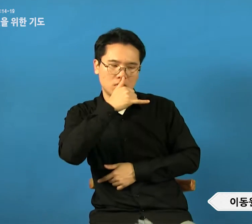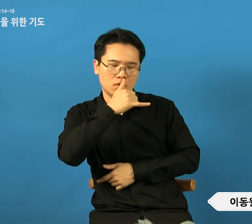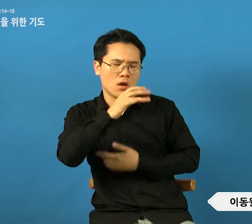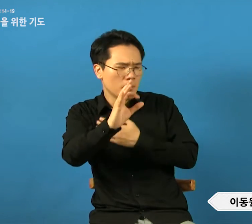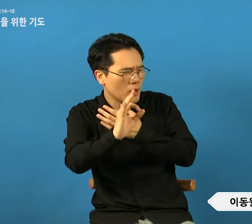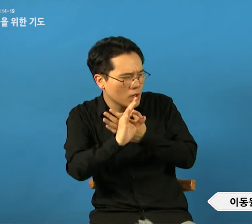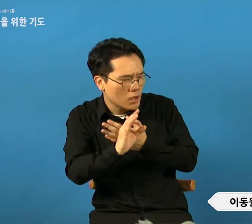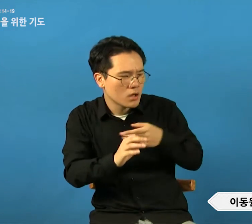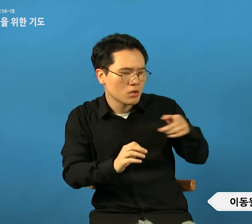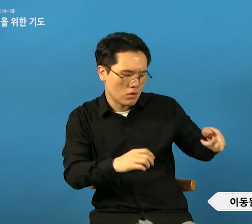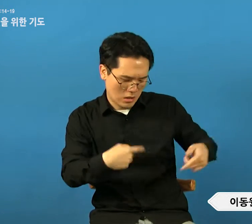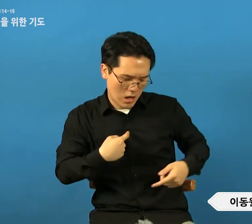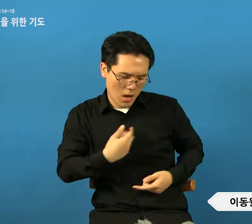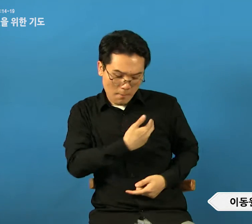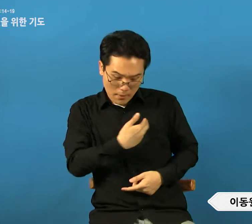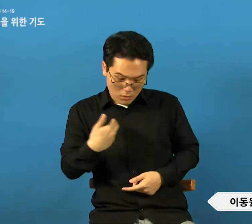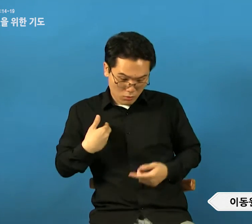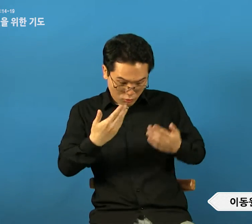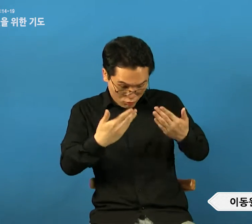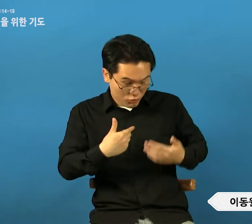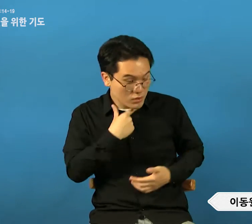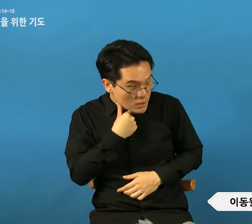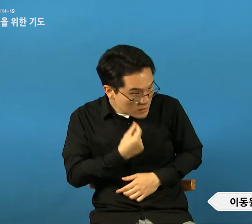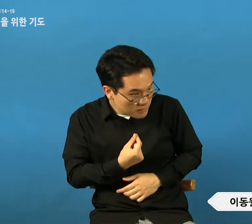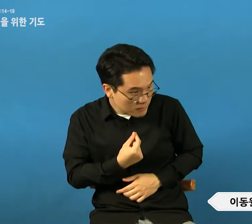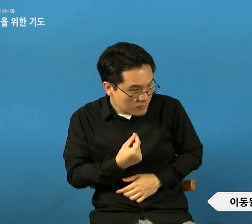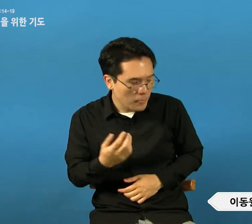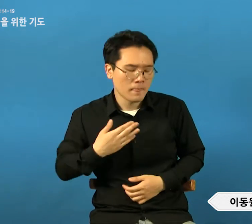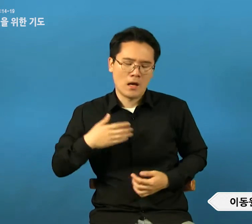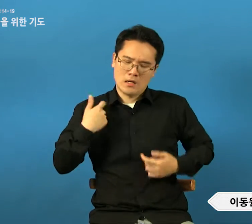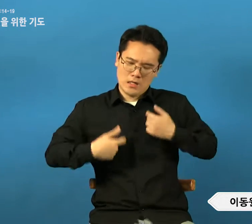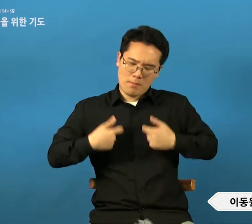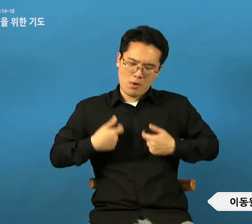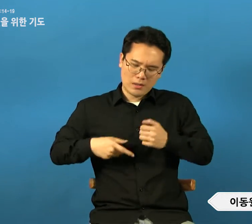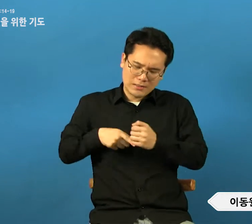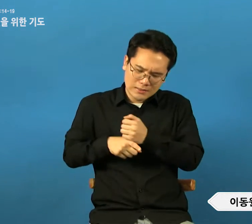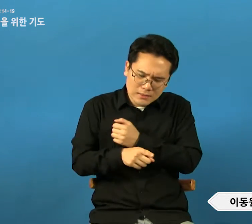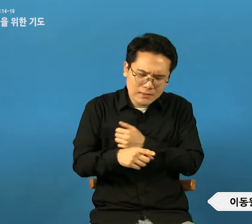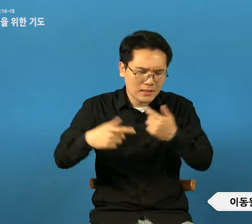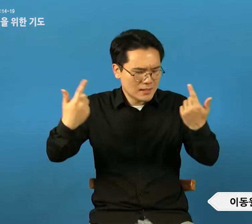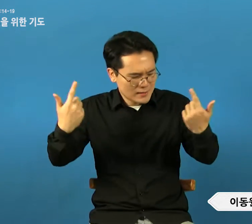음식을 원한다면 내가 기뻐하는 뜻을 날마다 행할 수 있겠니?